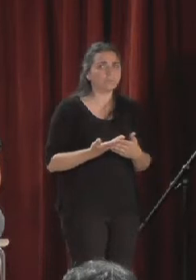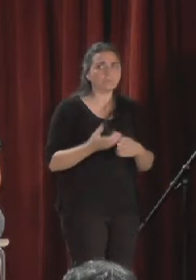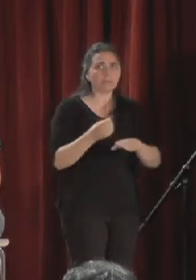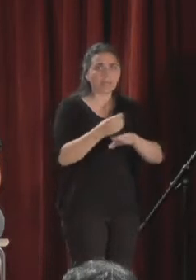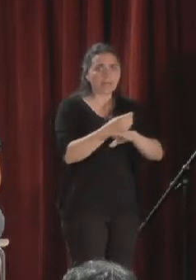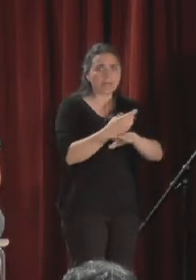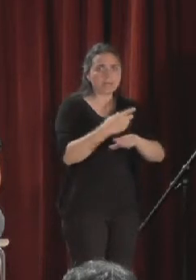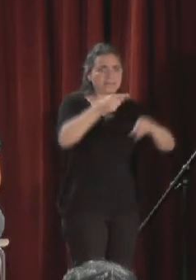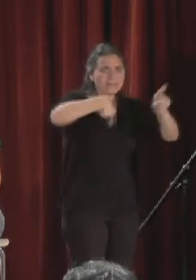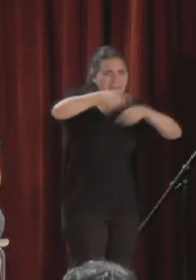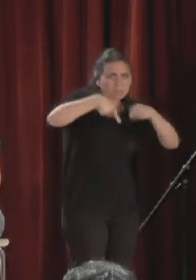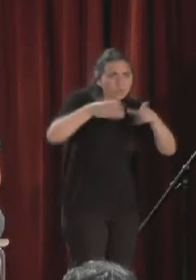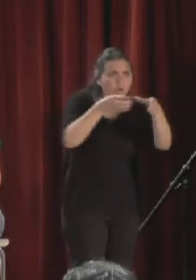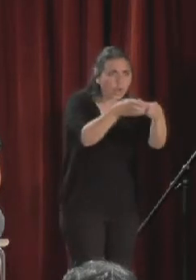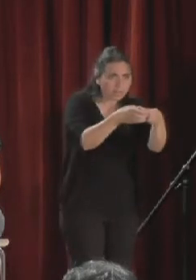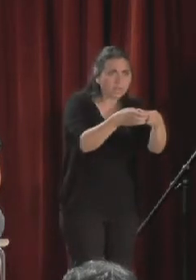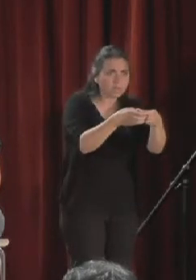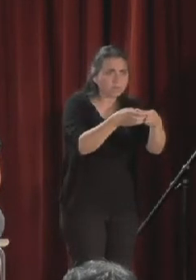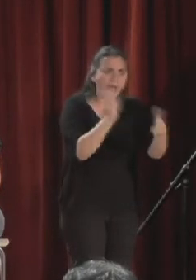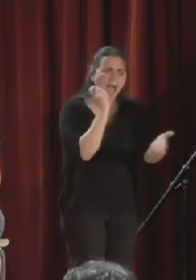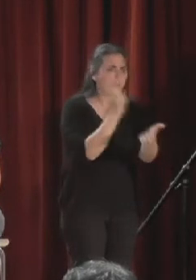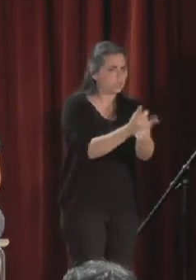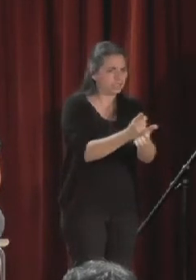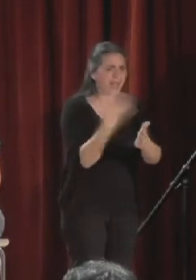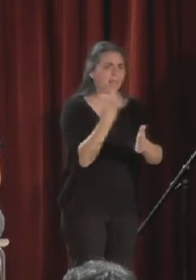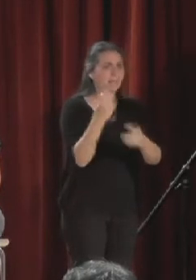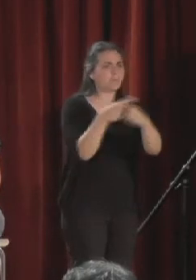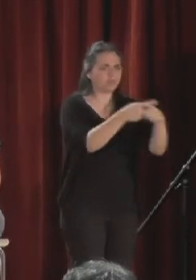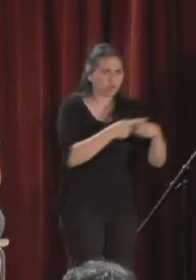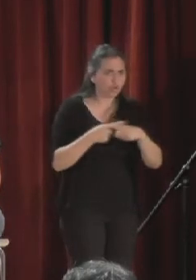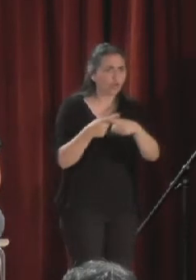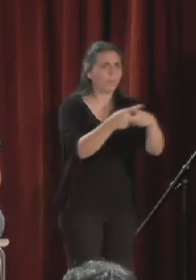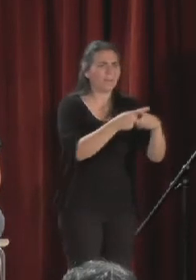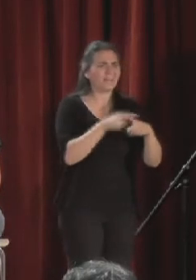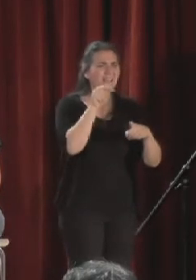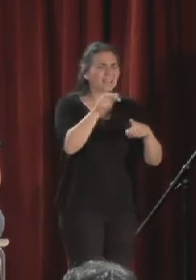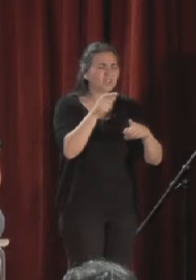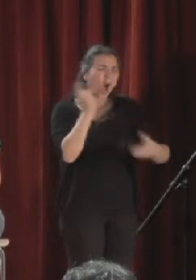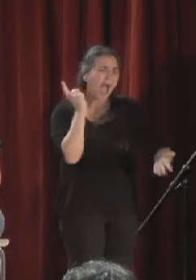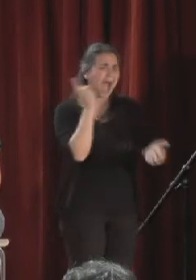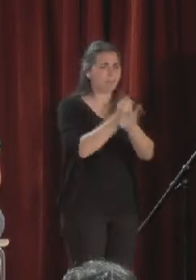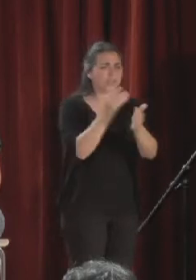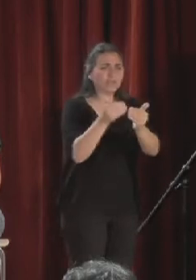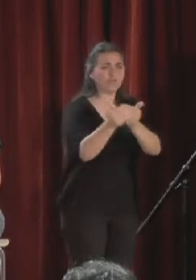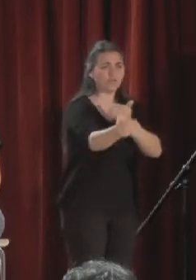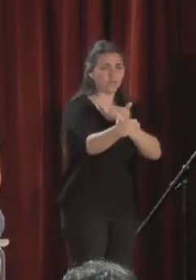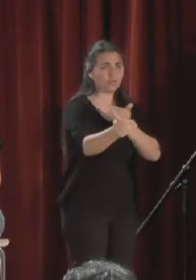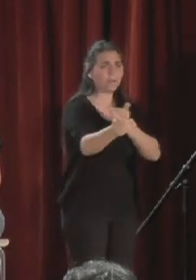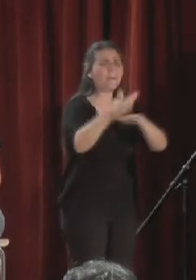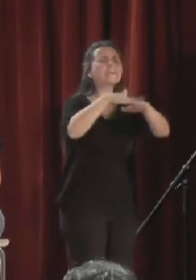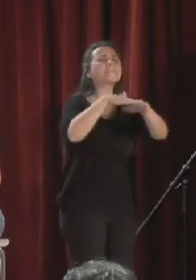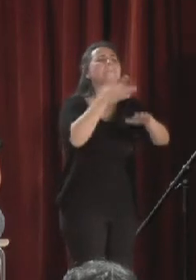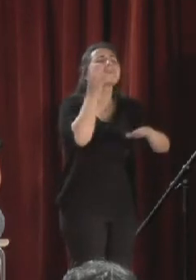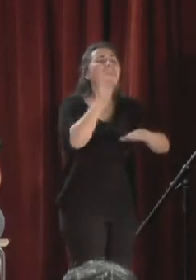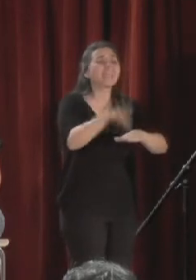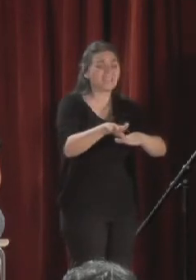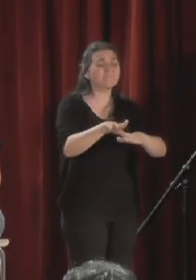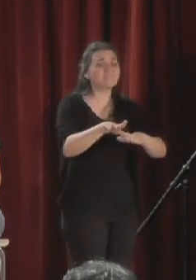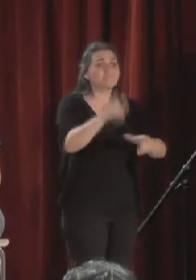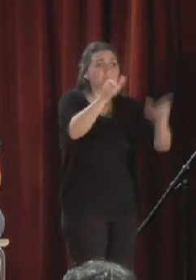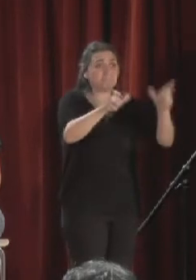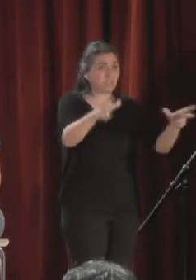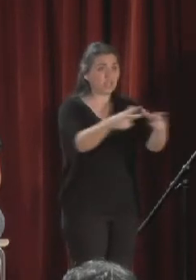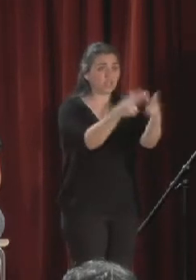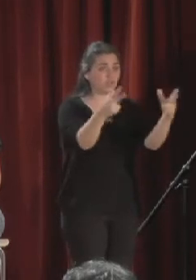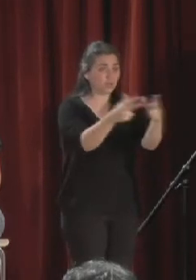apostar polos transportes colectivos. É unha aposta de futuro, é unha aposta para a nosa sociedade, para a nosa xente.